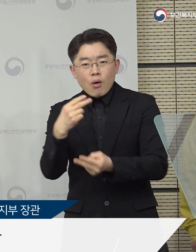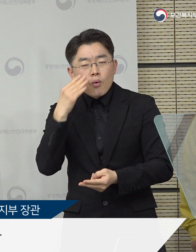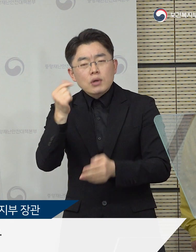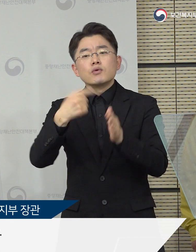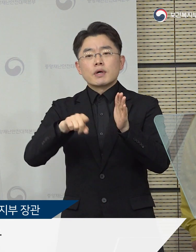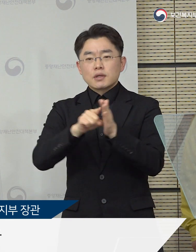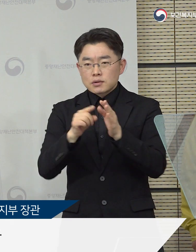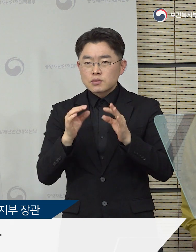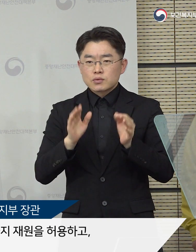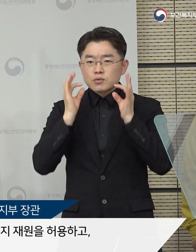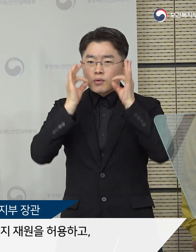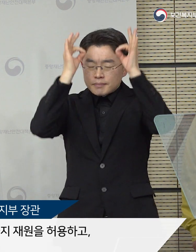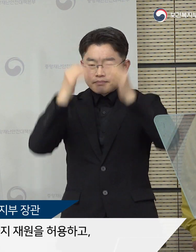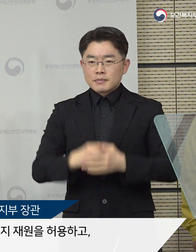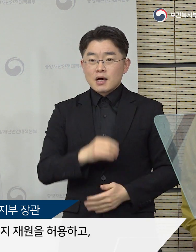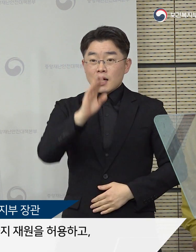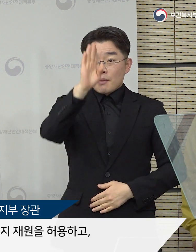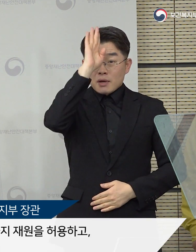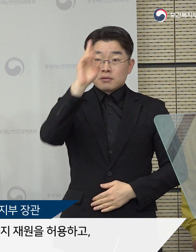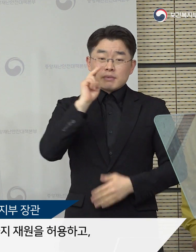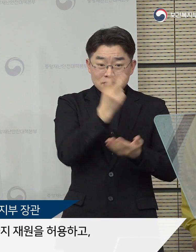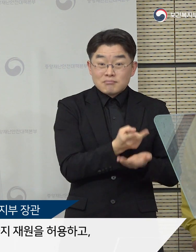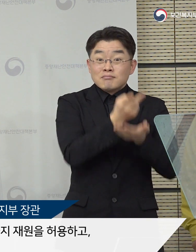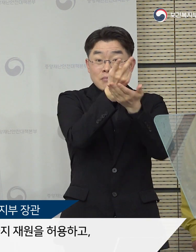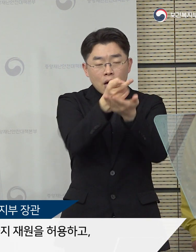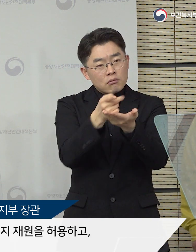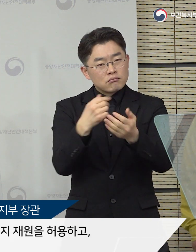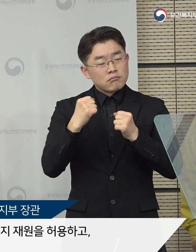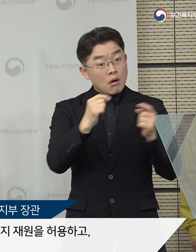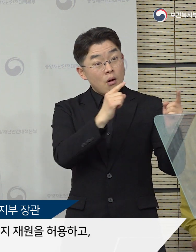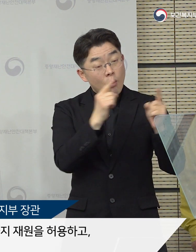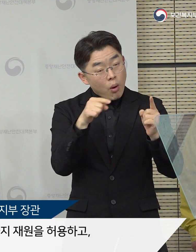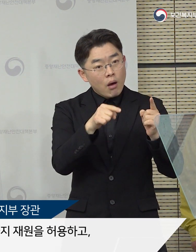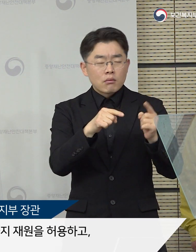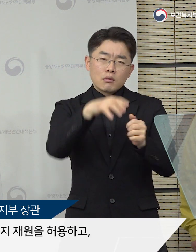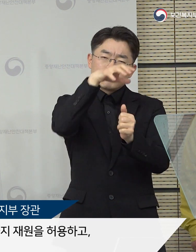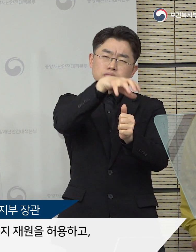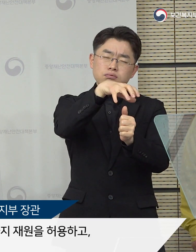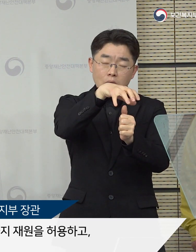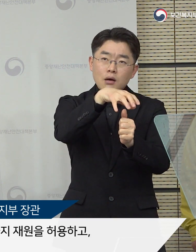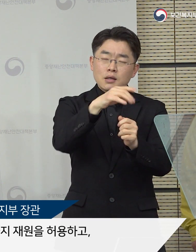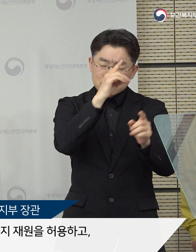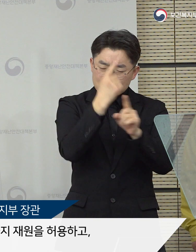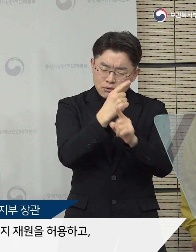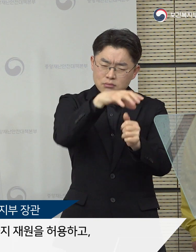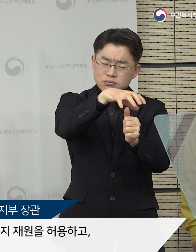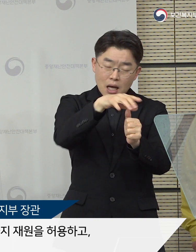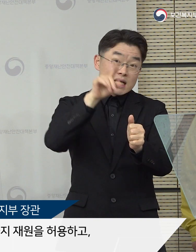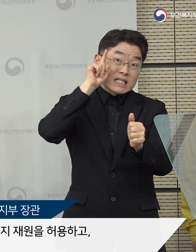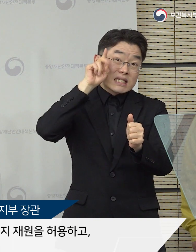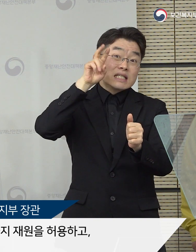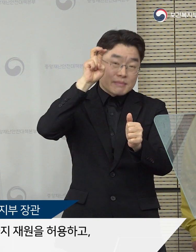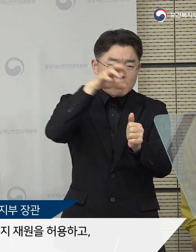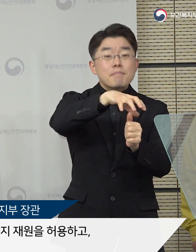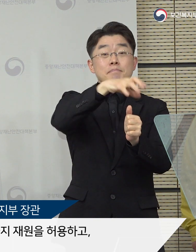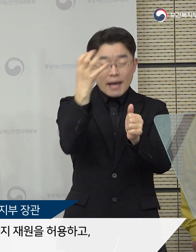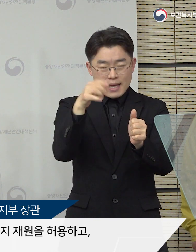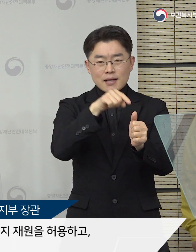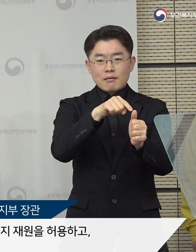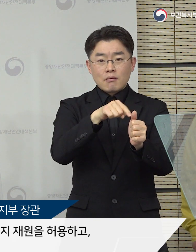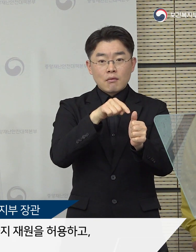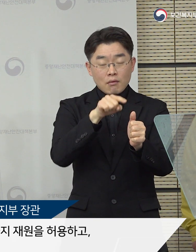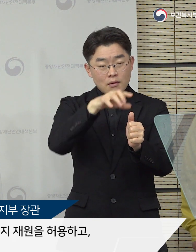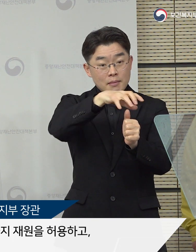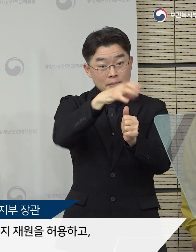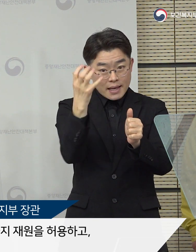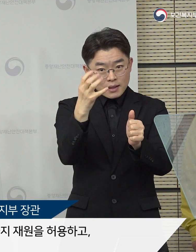높이겠습니다. 중환자실 입원 시에 증상 발생 후 최대 20일까지 재원을 허용하고 이후